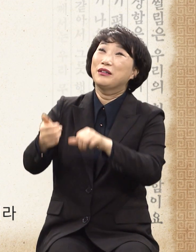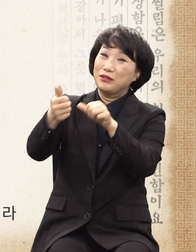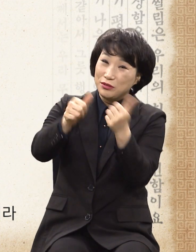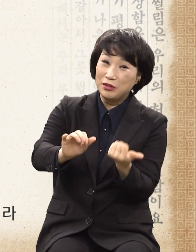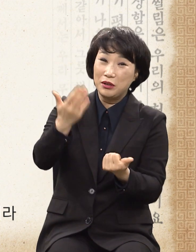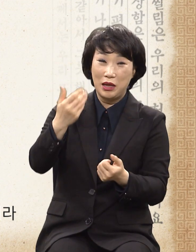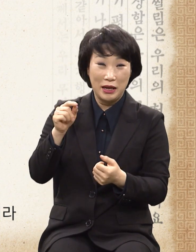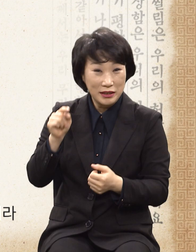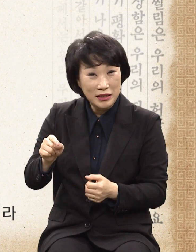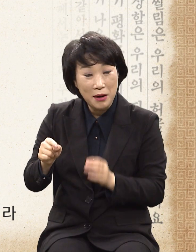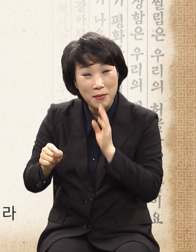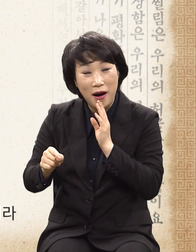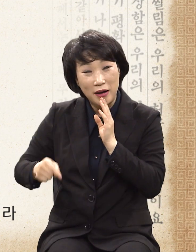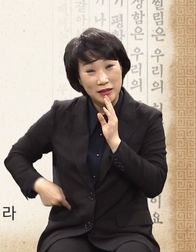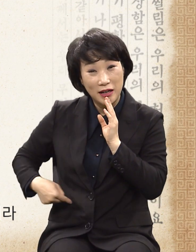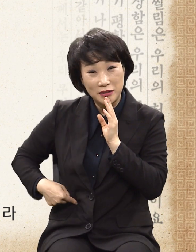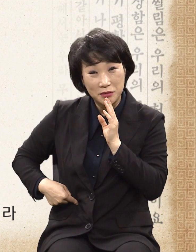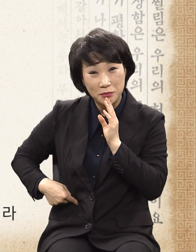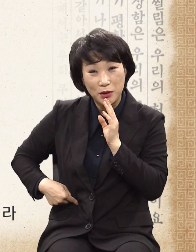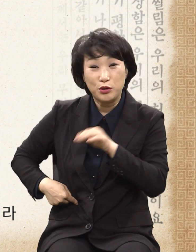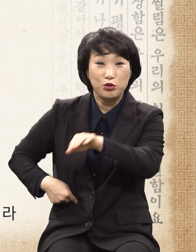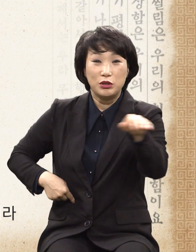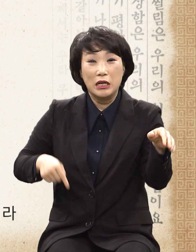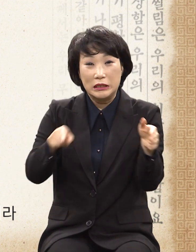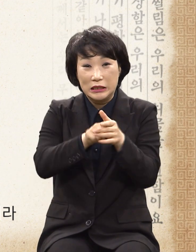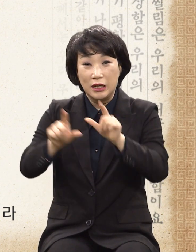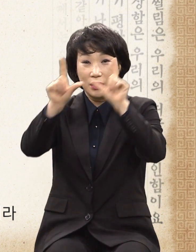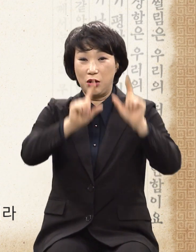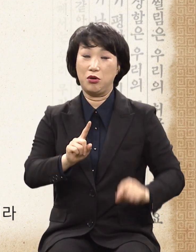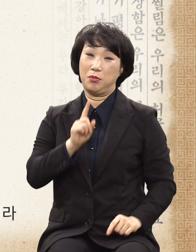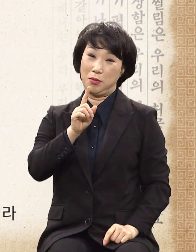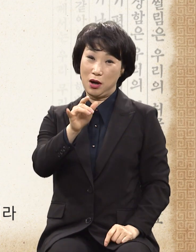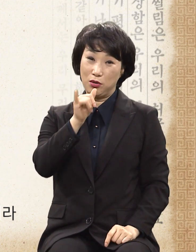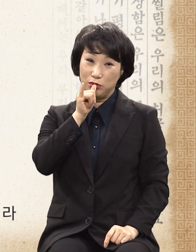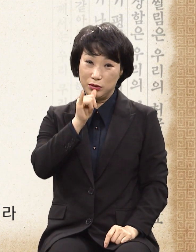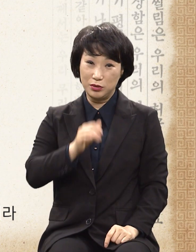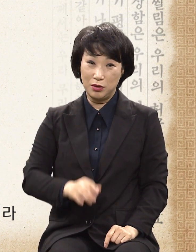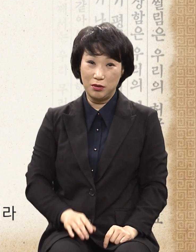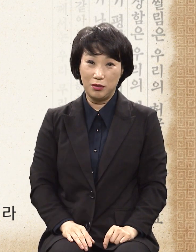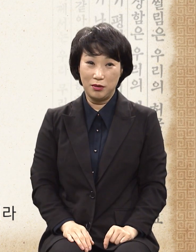죽고야만 하는 것이 양심적인 신앙생활이다 이 말입니다.